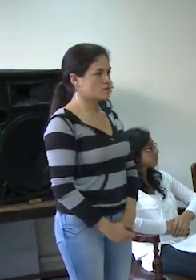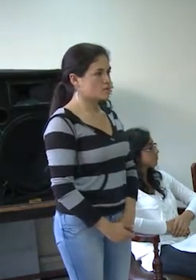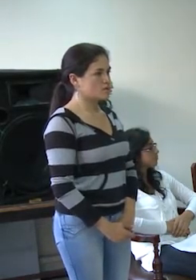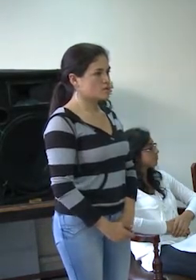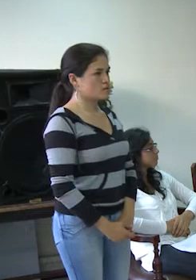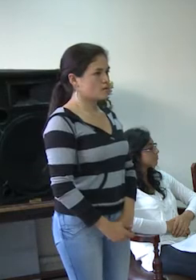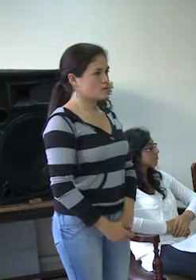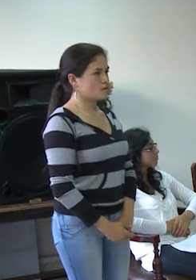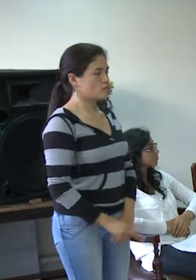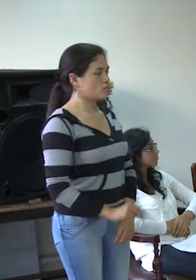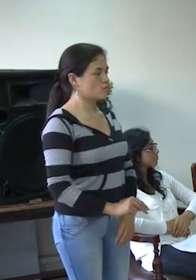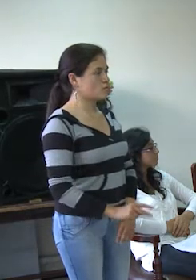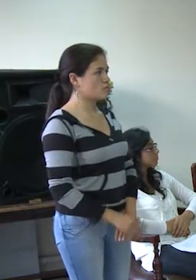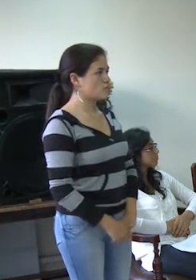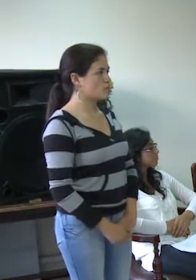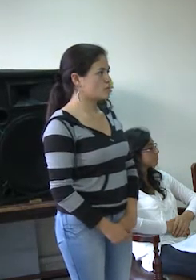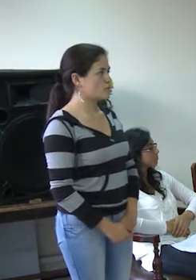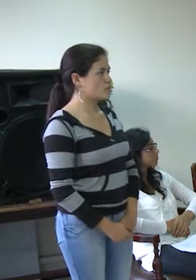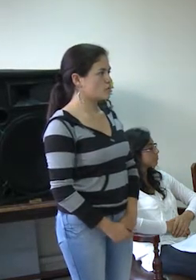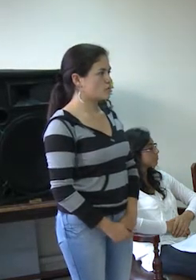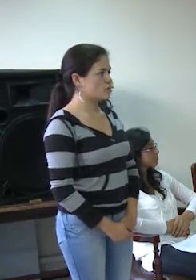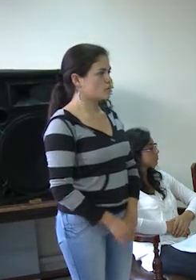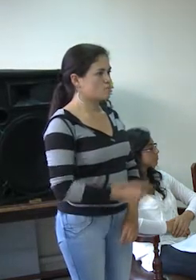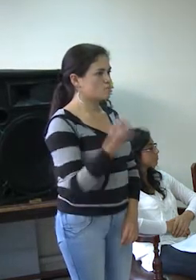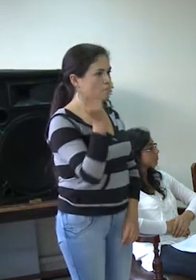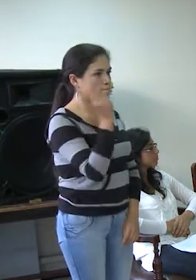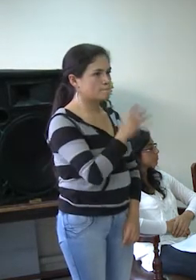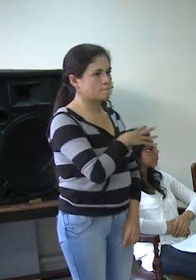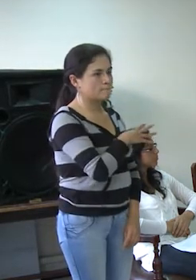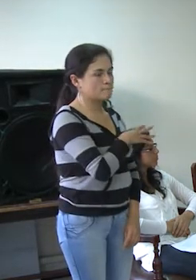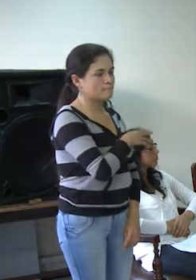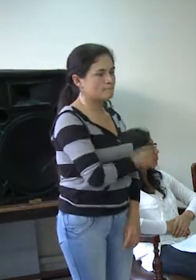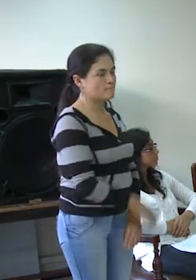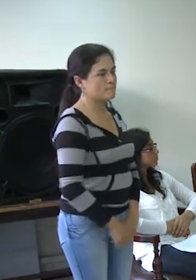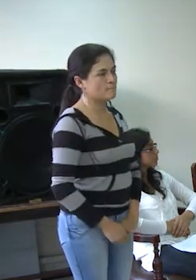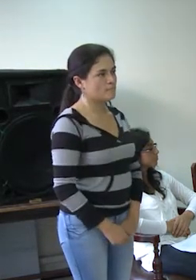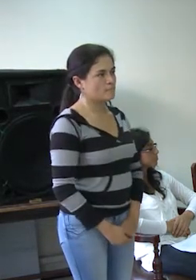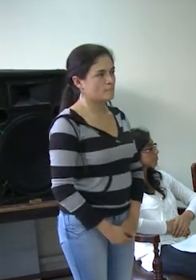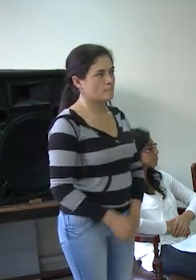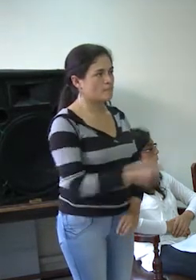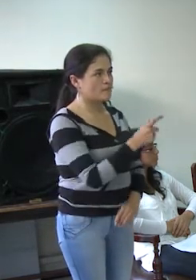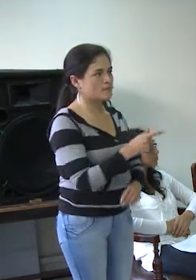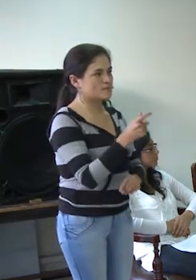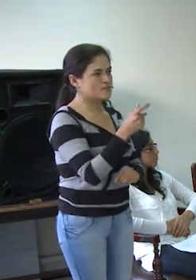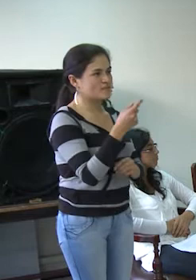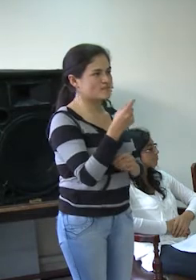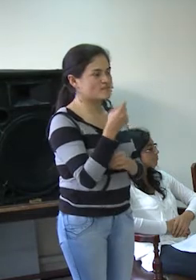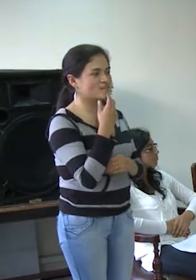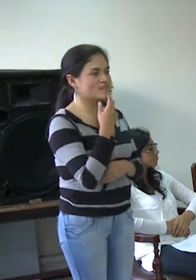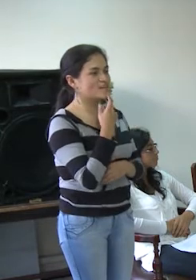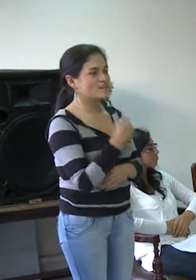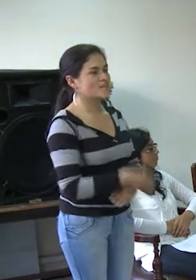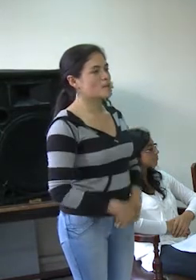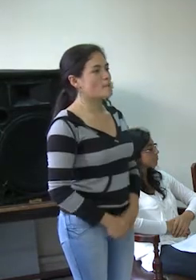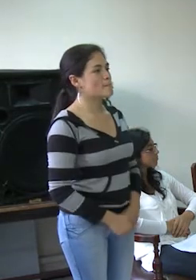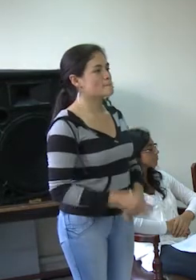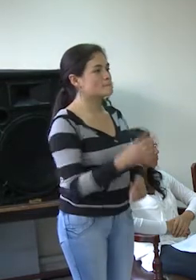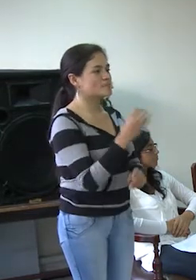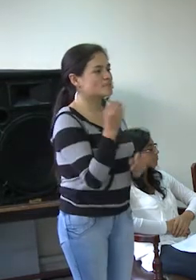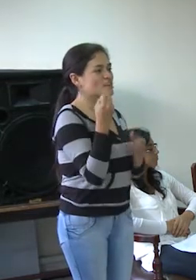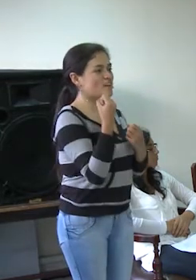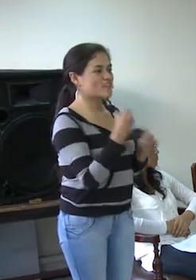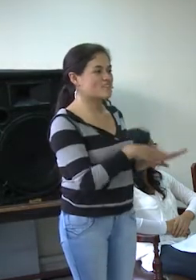de imponerle inautenticidad al rebelde, de hacerlo renunciar a su contracultura, a su ilegalidad y